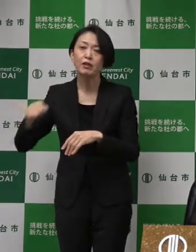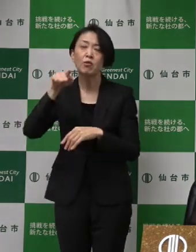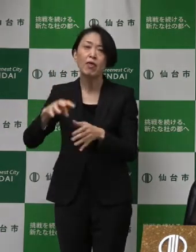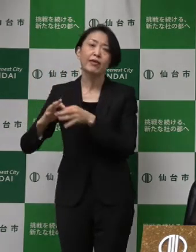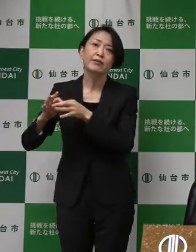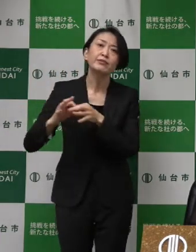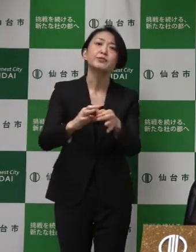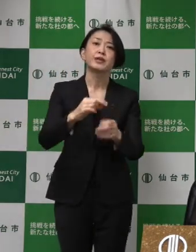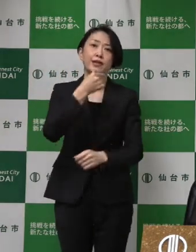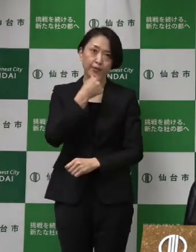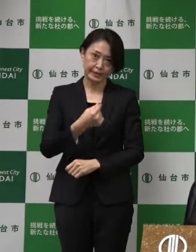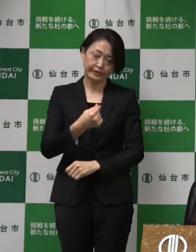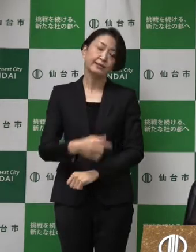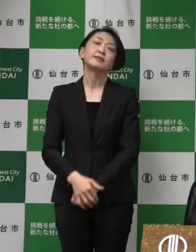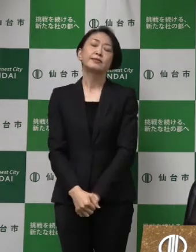お願いいたします。